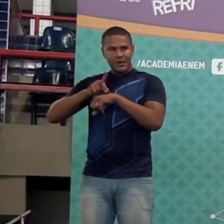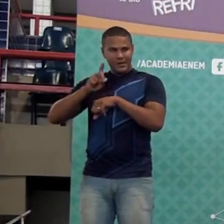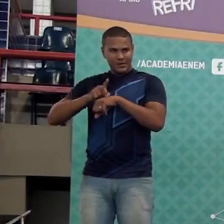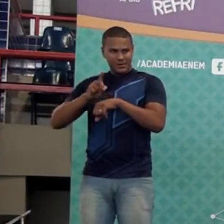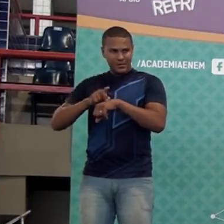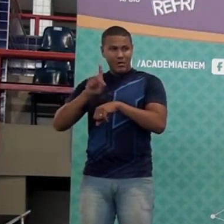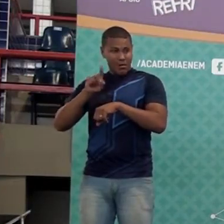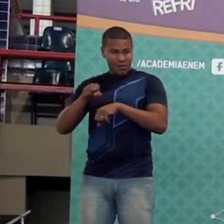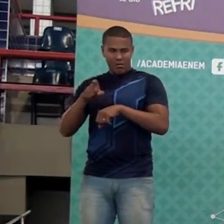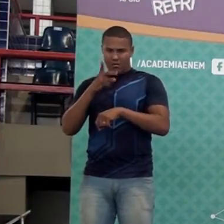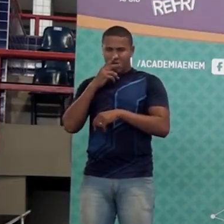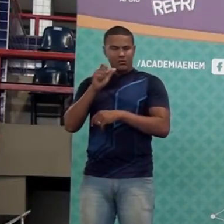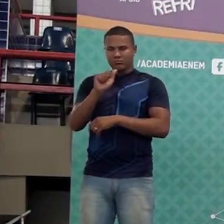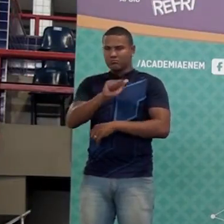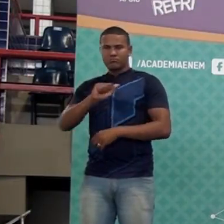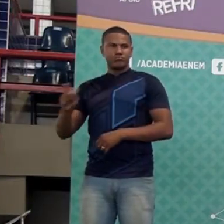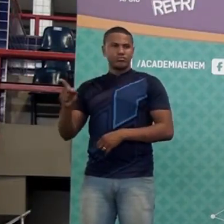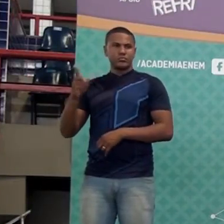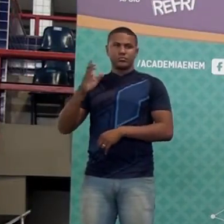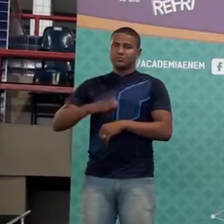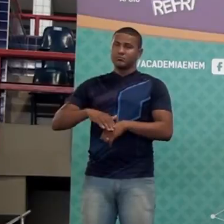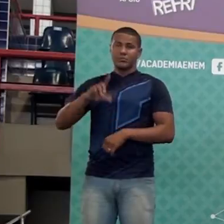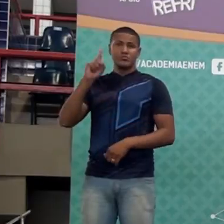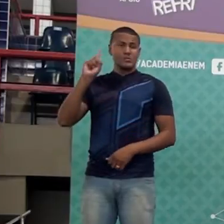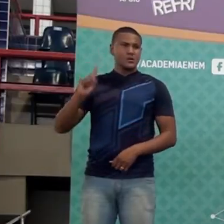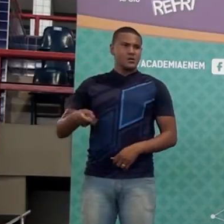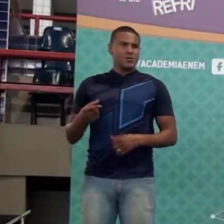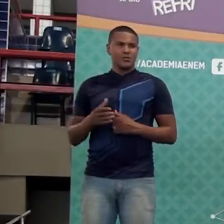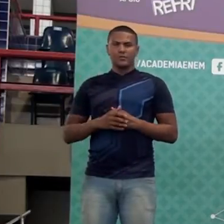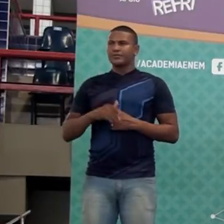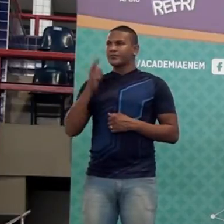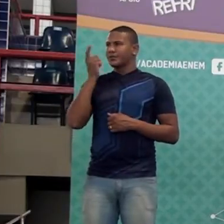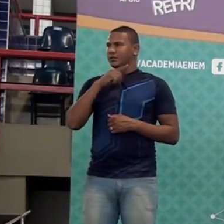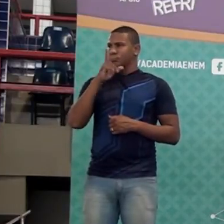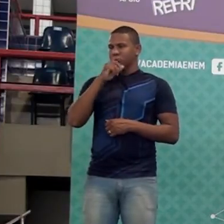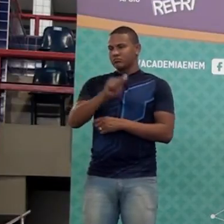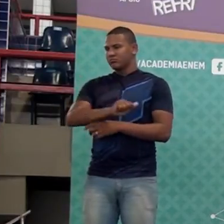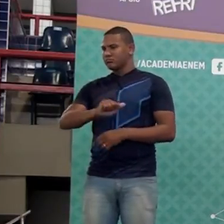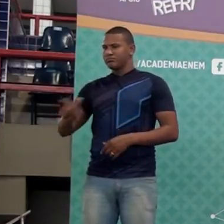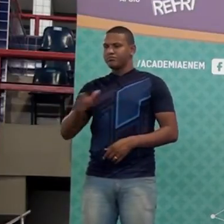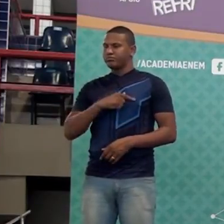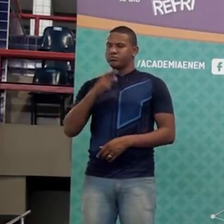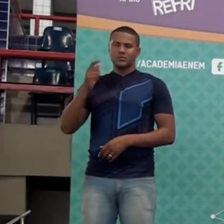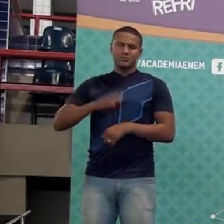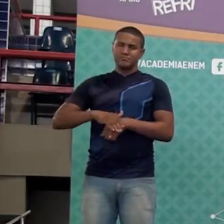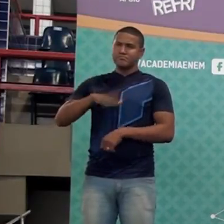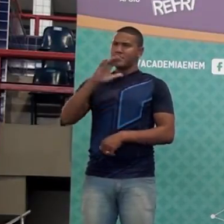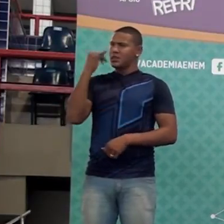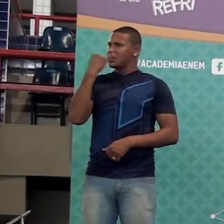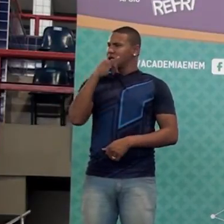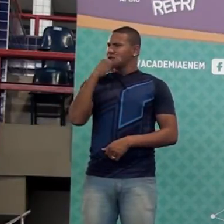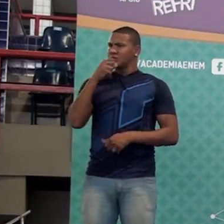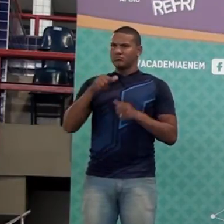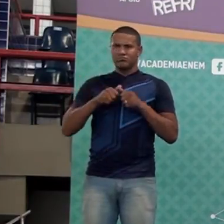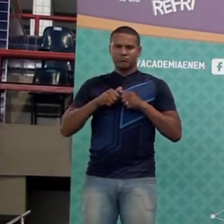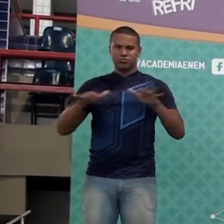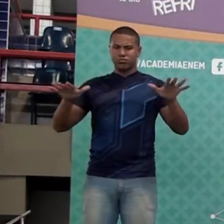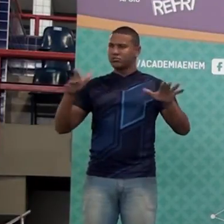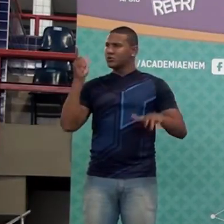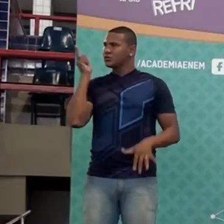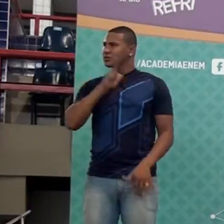fissão nuclear é o que libera mais energia de todos os combustíveis que a gente conhece,